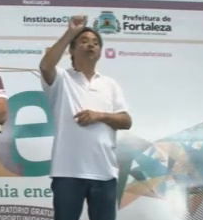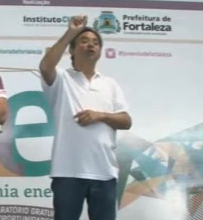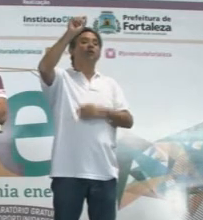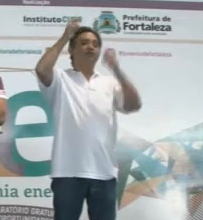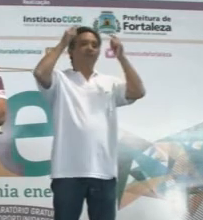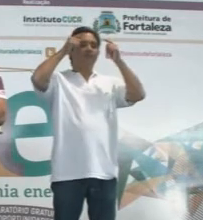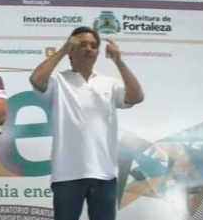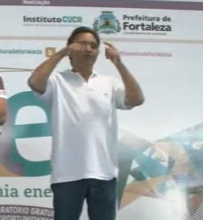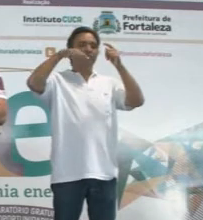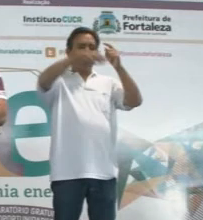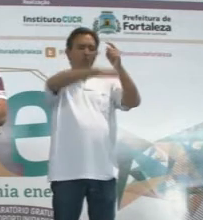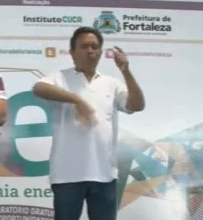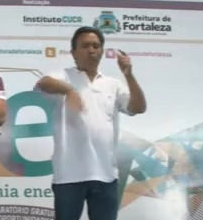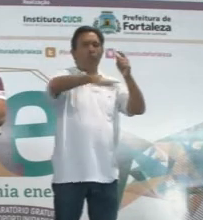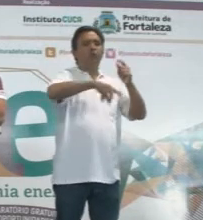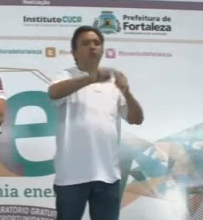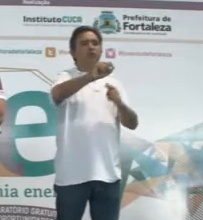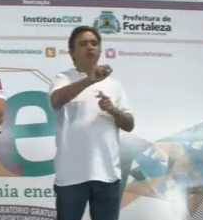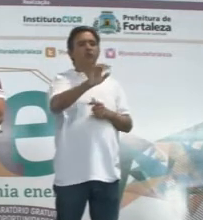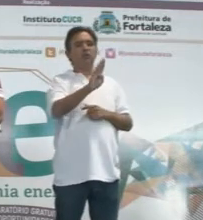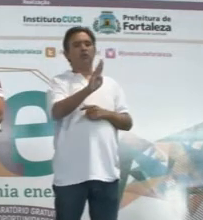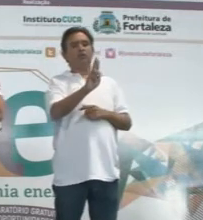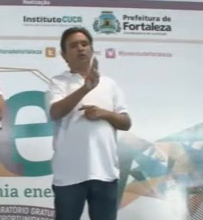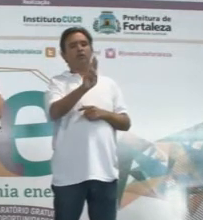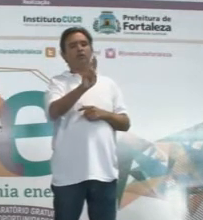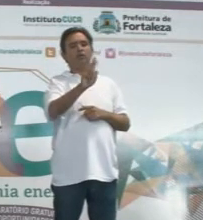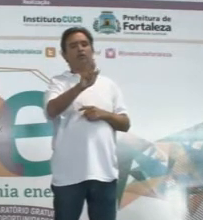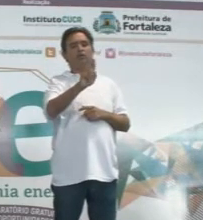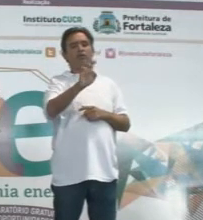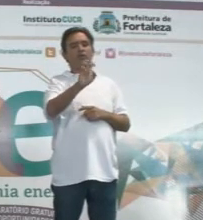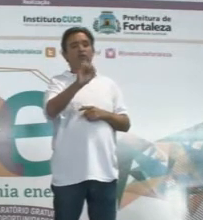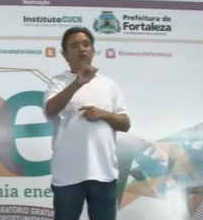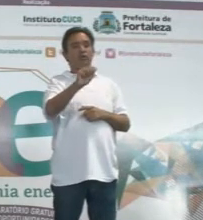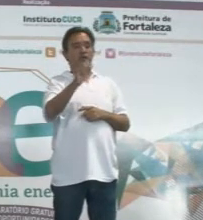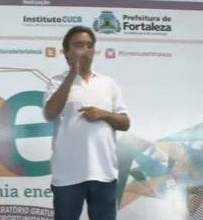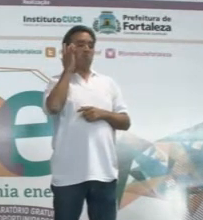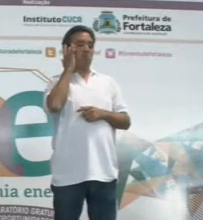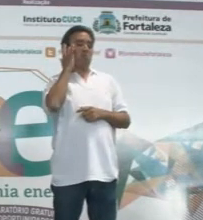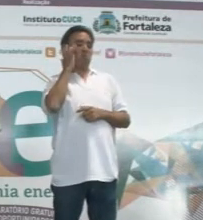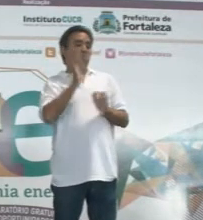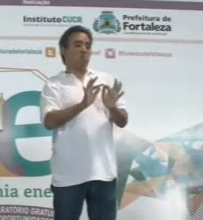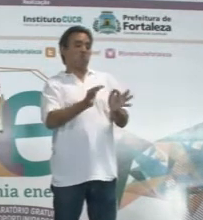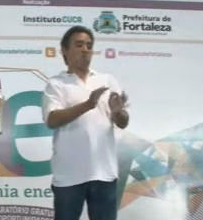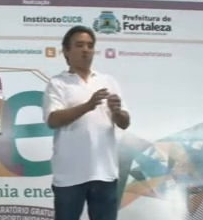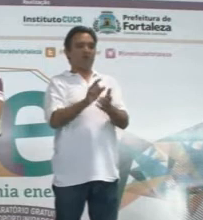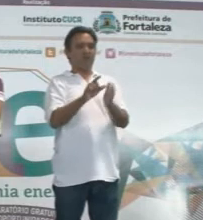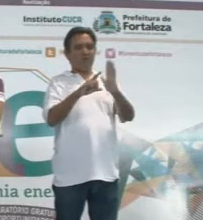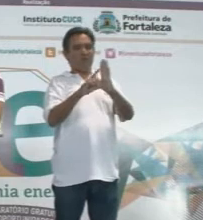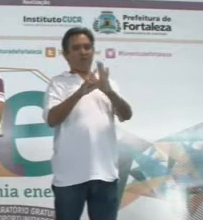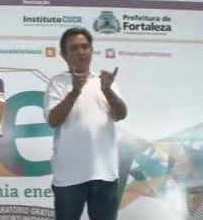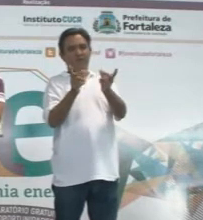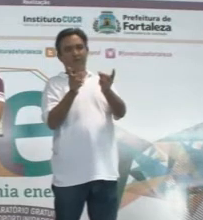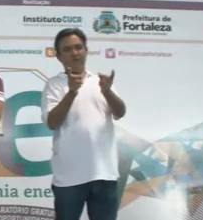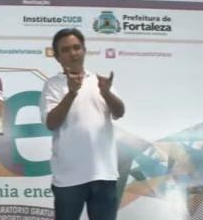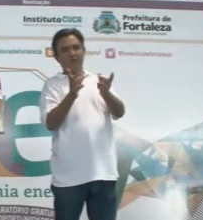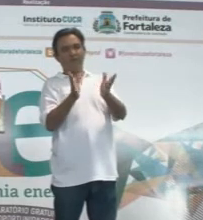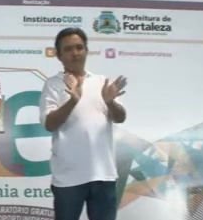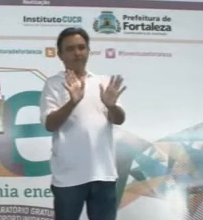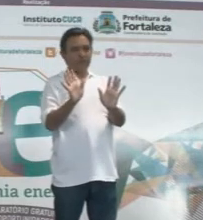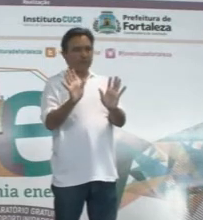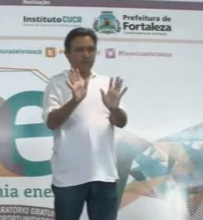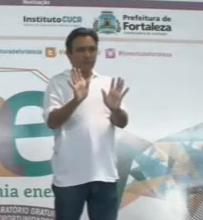resto. O resto é a burguesia, seja ela rica ou pobre. A burguesia é quem trabalha com o comércio. A burguesia rica é tratada